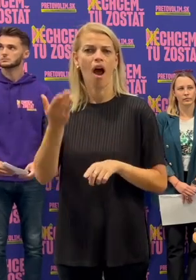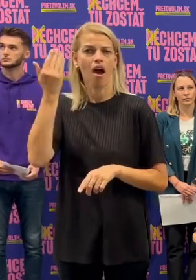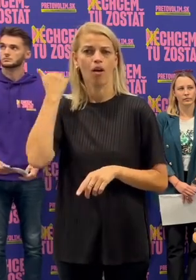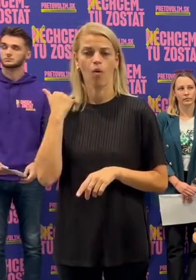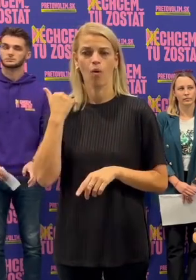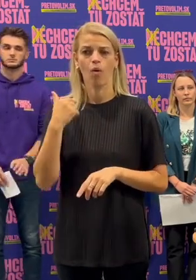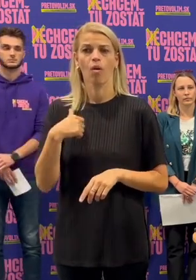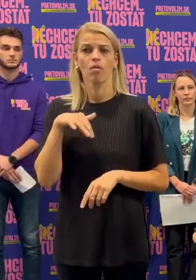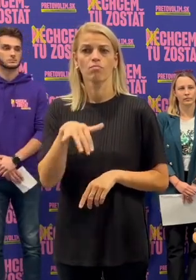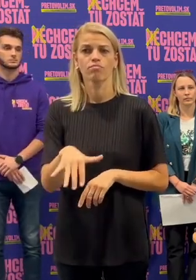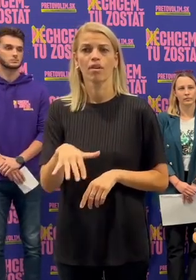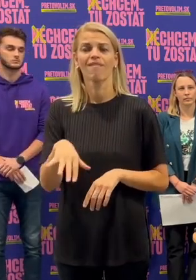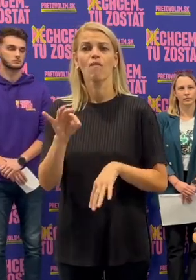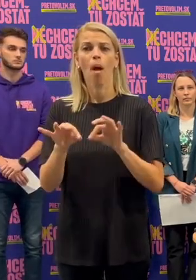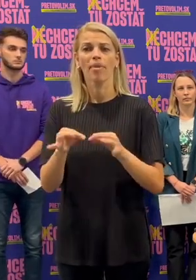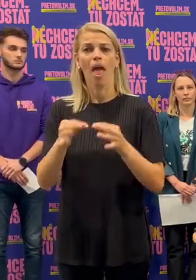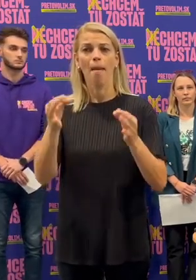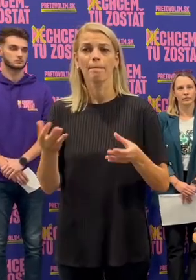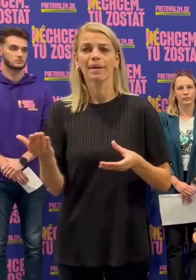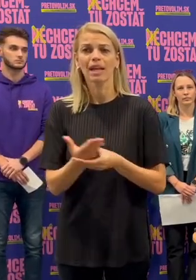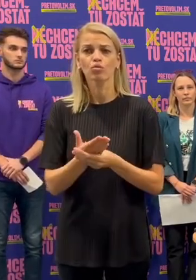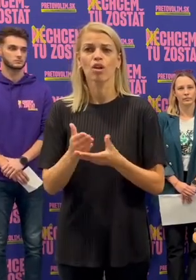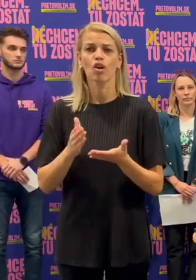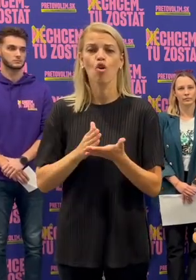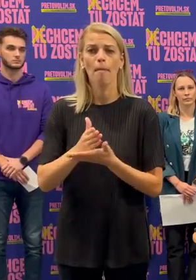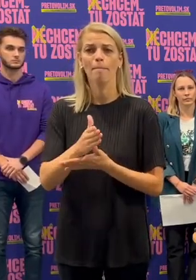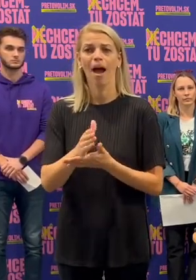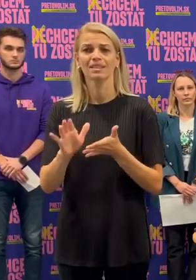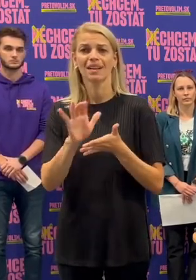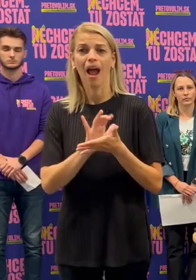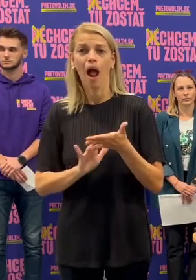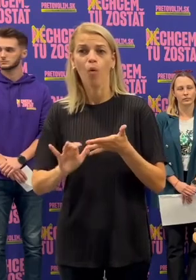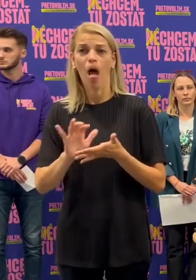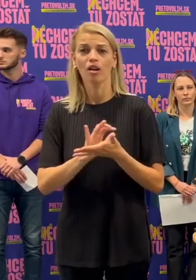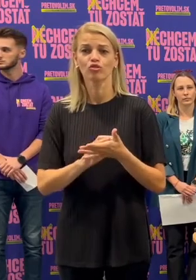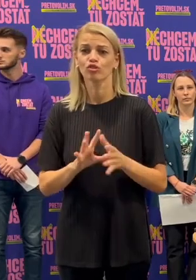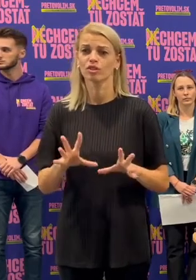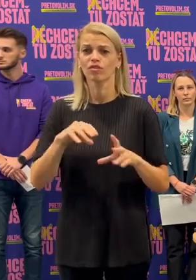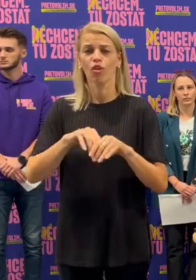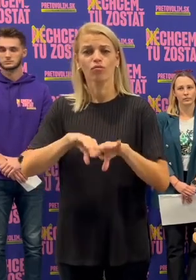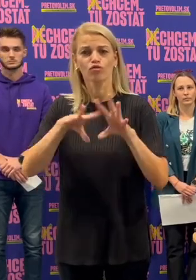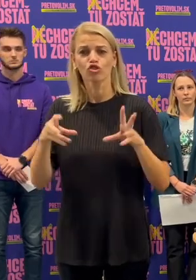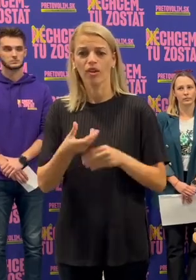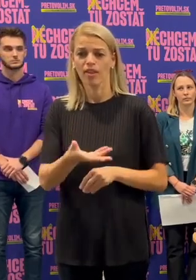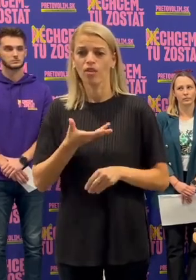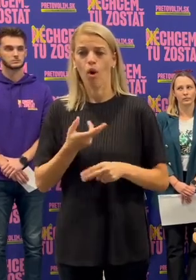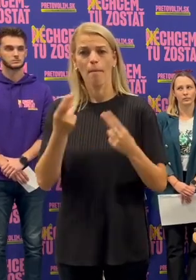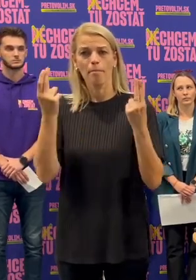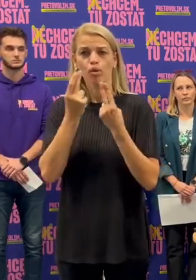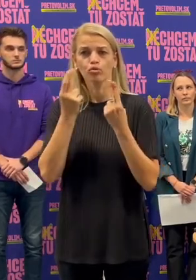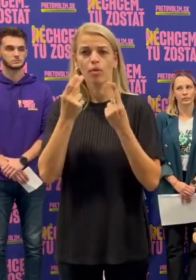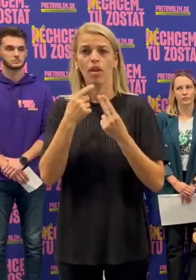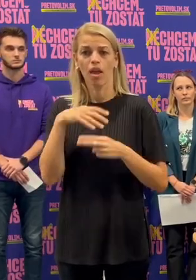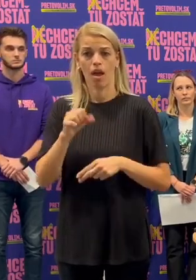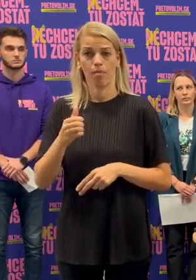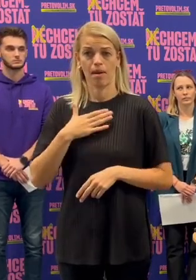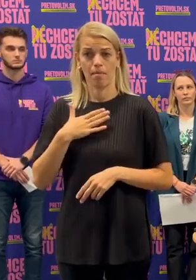Máme volebné príručky, volebné kompasy, volebné kalkulačky, ktoré nám pomáhajú v tom porozumení, že aby ten môj